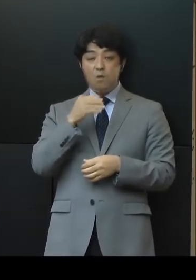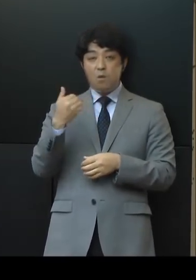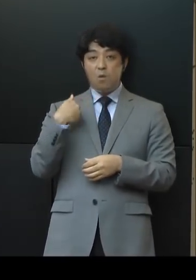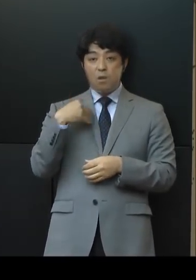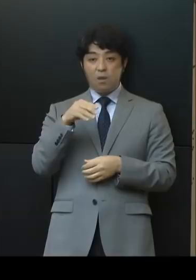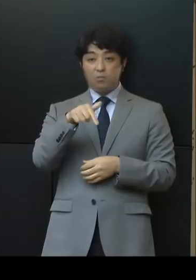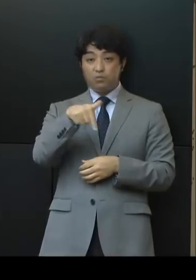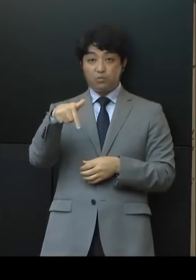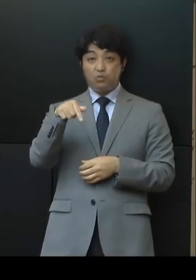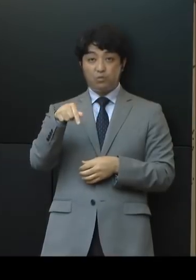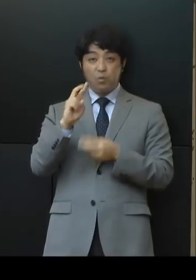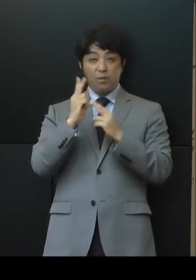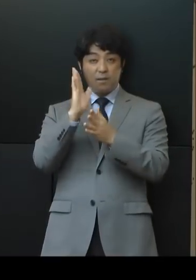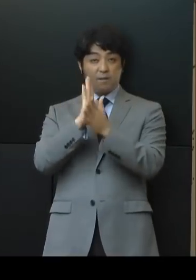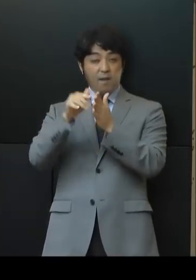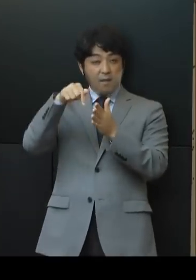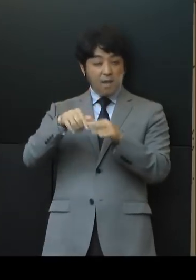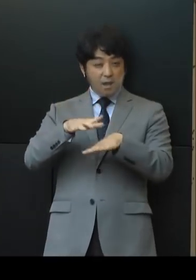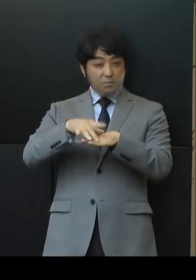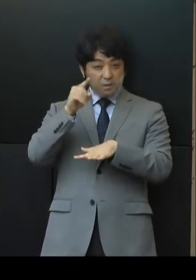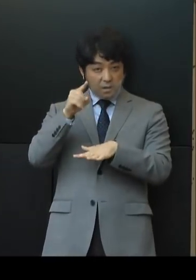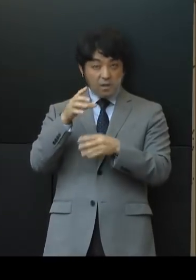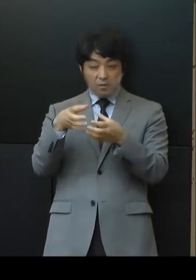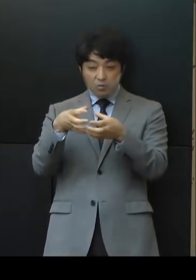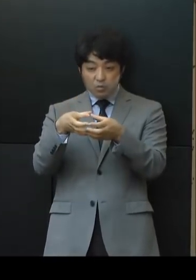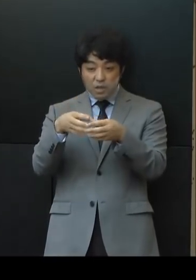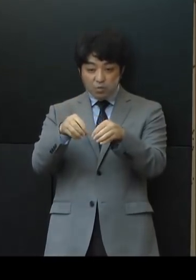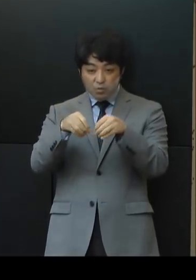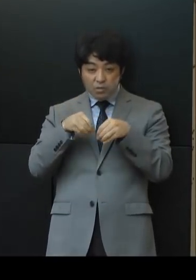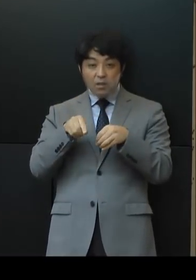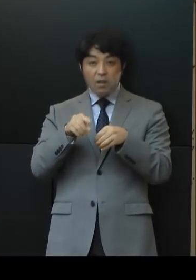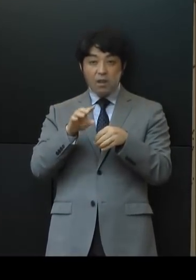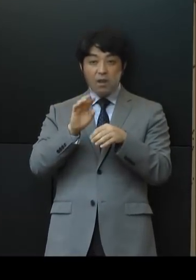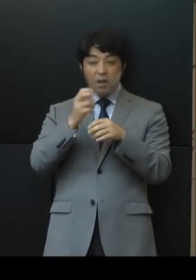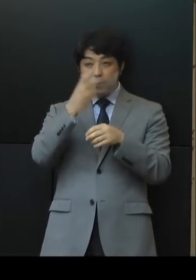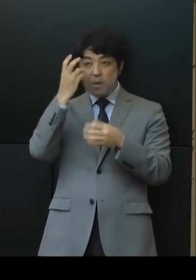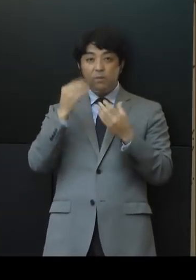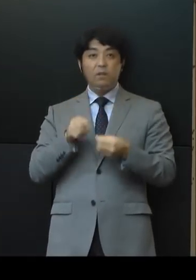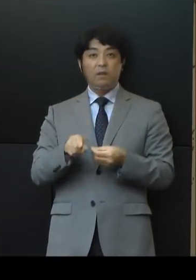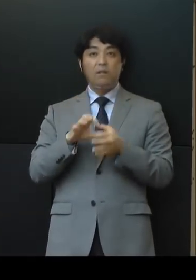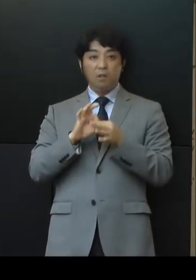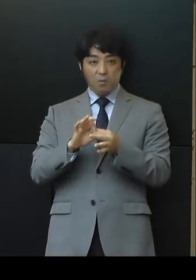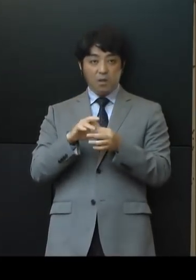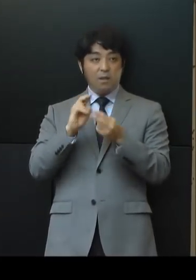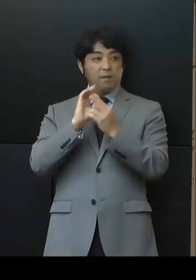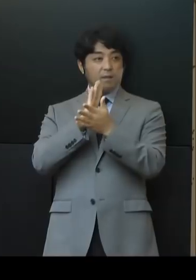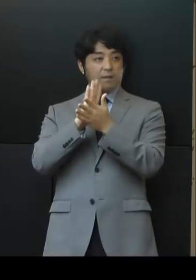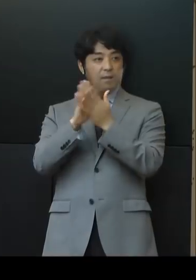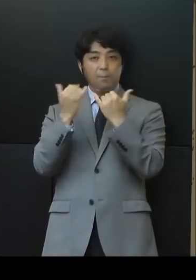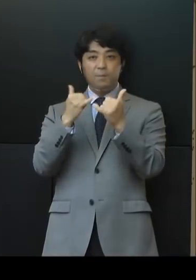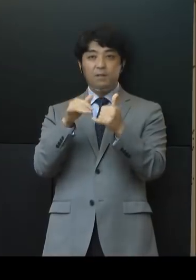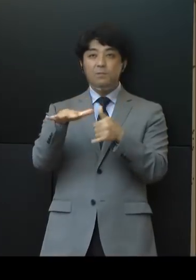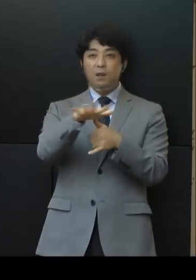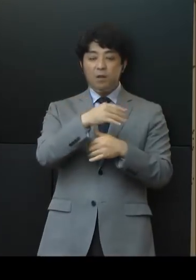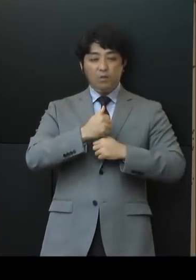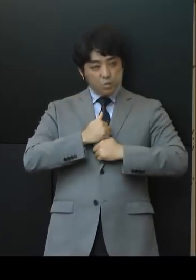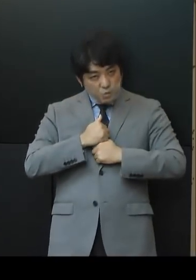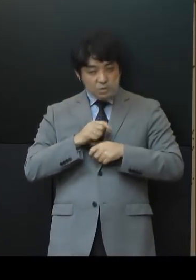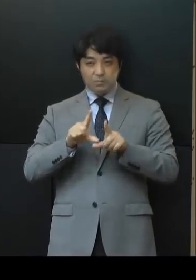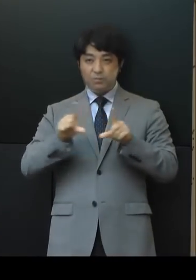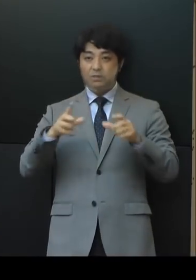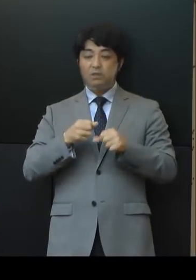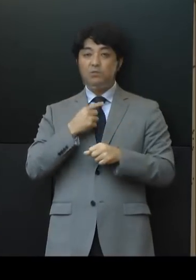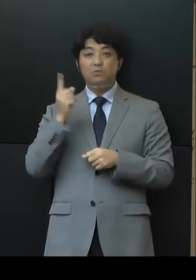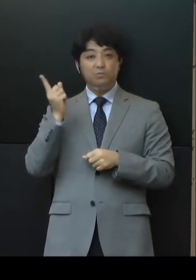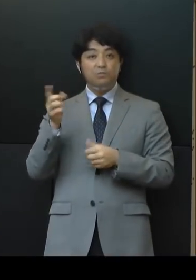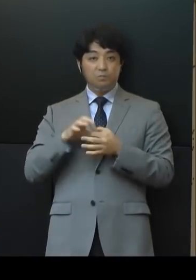クラスターと見られる感染があったと説明したところですが、改めて県民の皆様に注意喚起をしたいと思います。感染拡